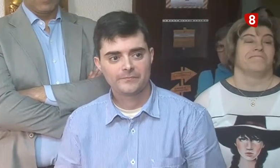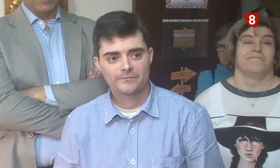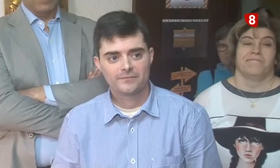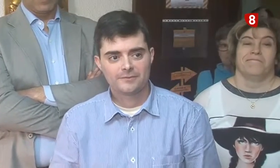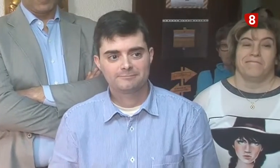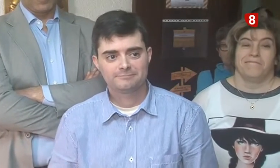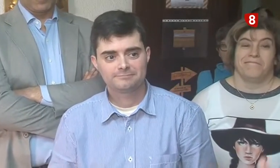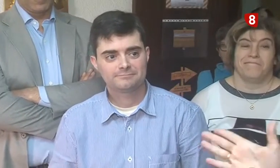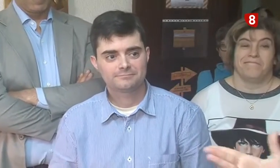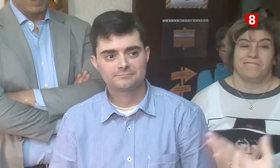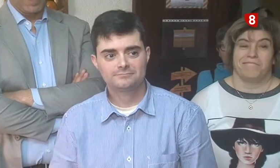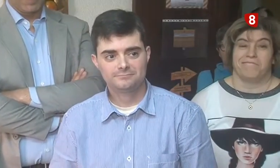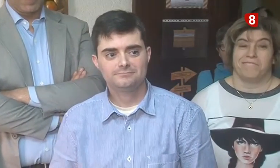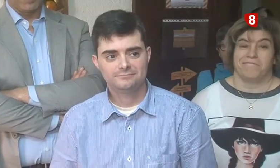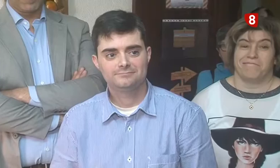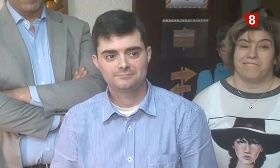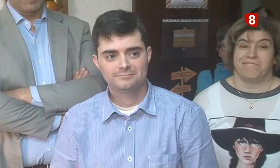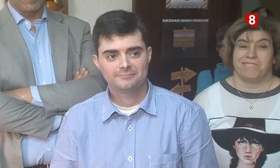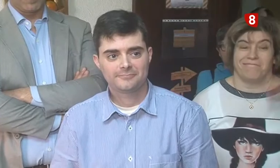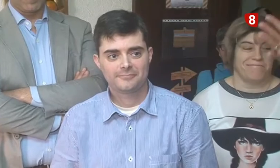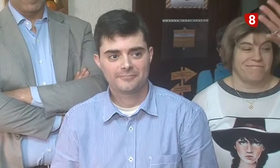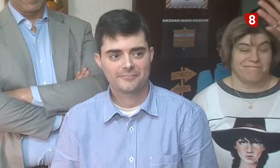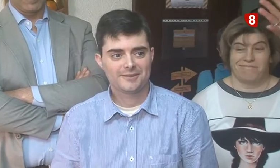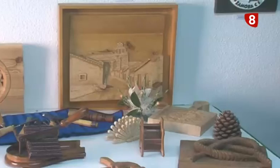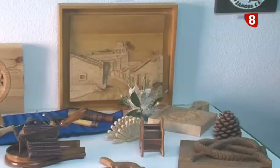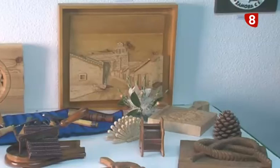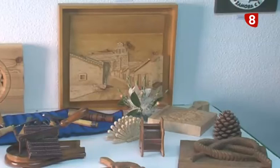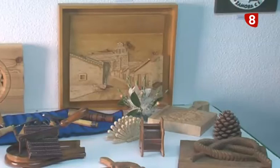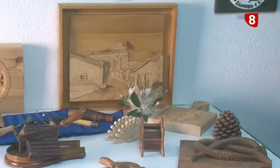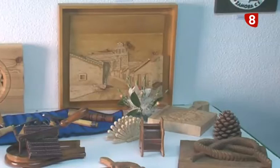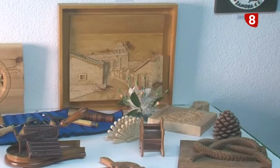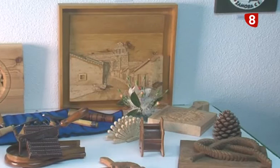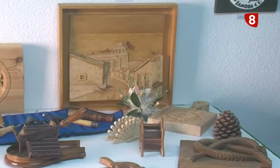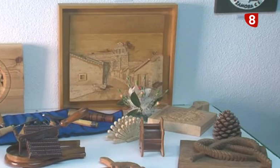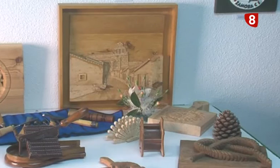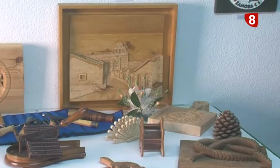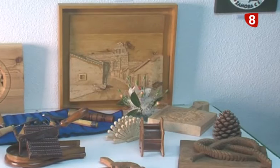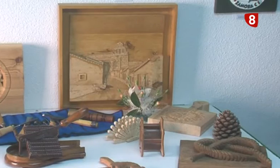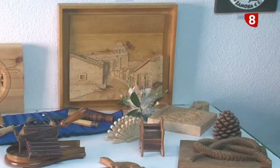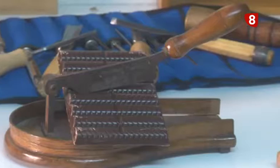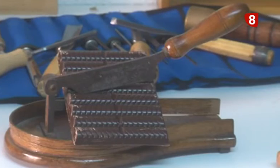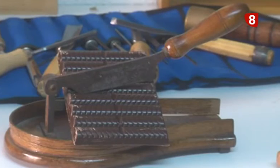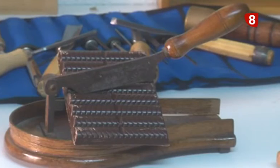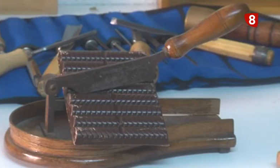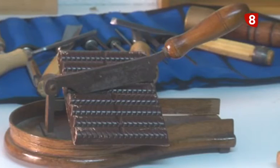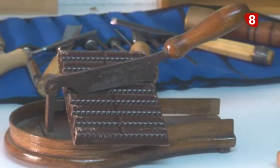lo ha interiorizado y cada vez las cosas las va haciendo mejor. ¿Qué es lo más difícil?